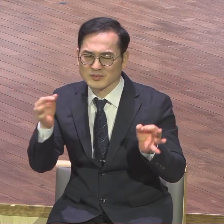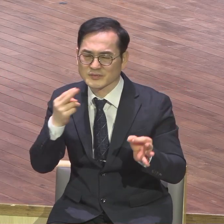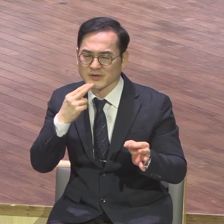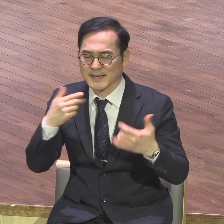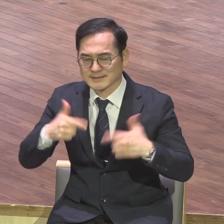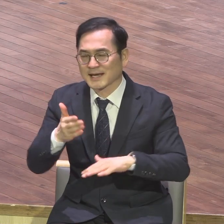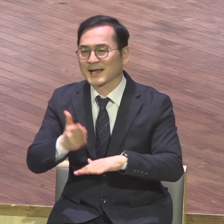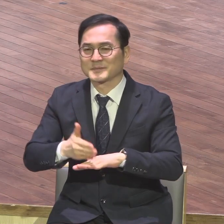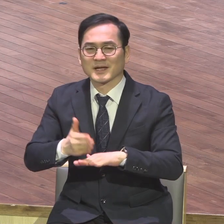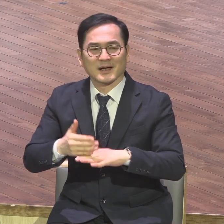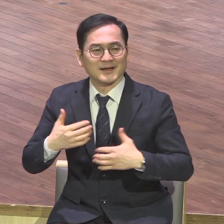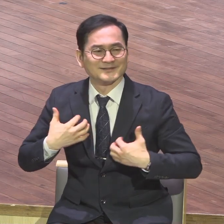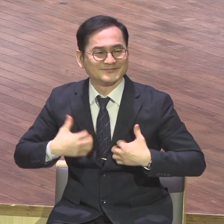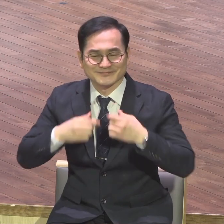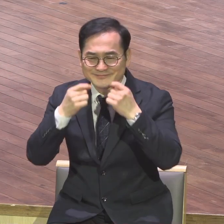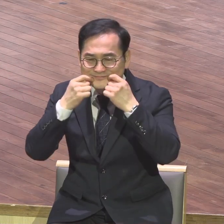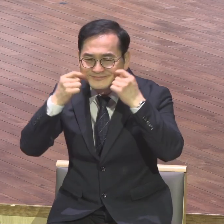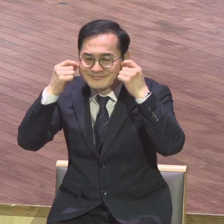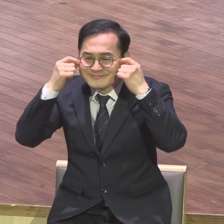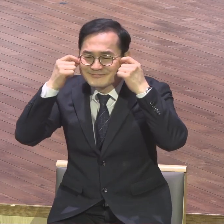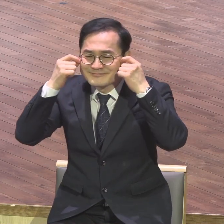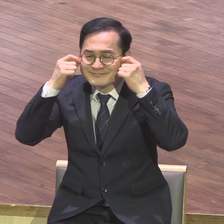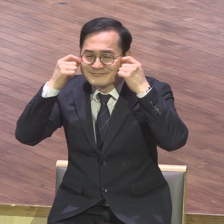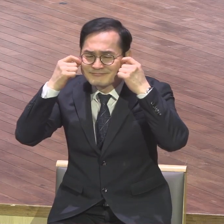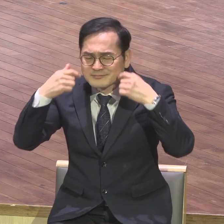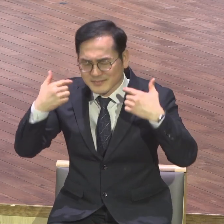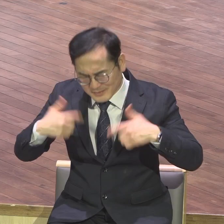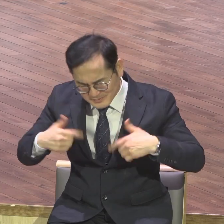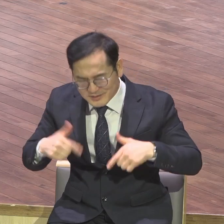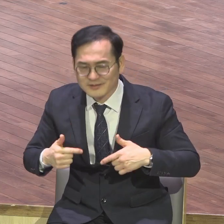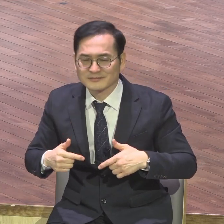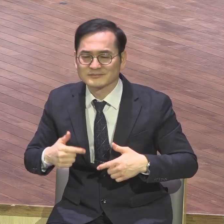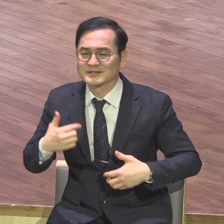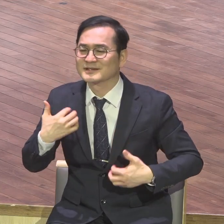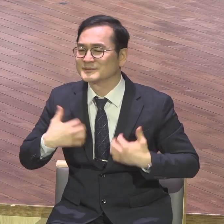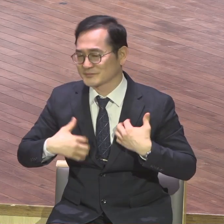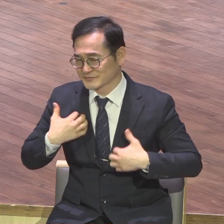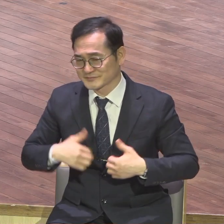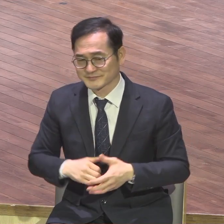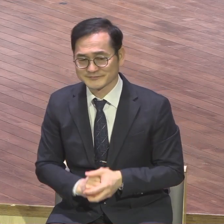늘 감사하고 늘 즐겁고 늘 기뻐요. 뭐